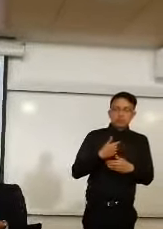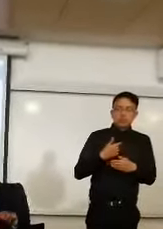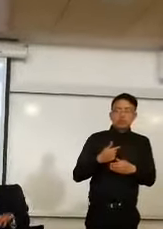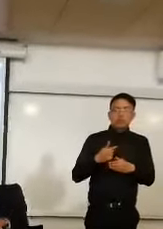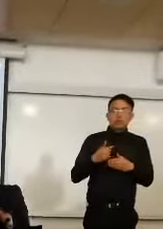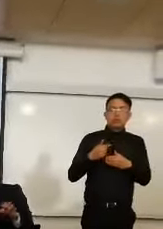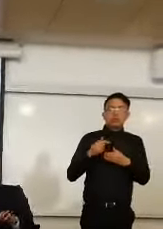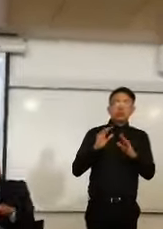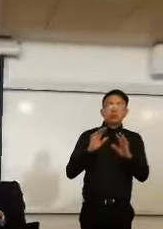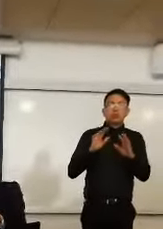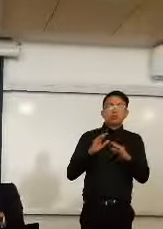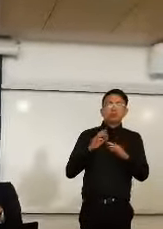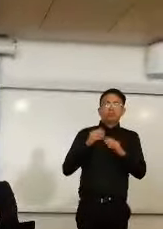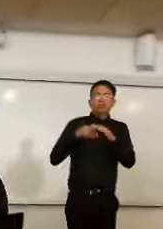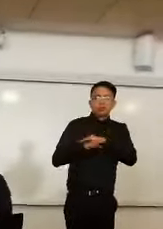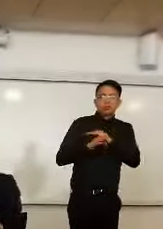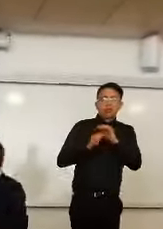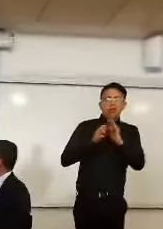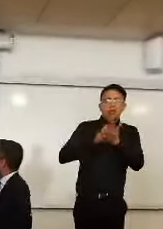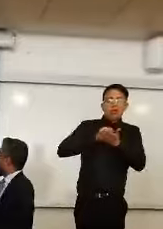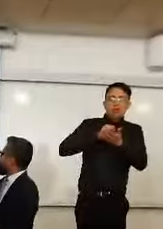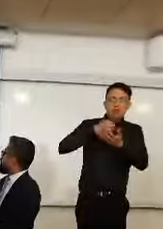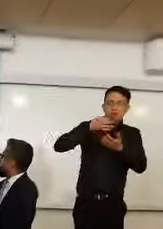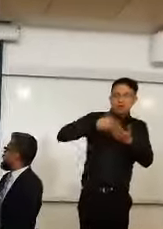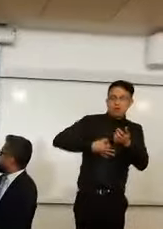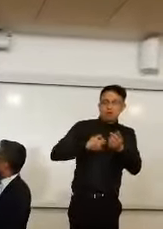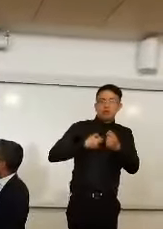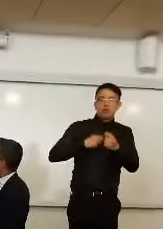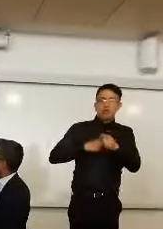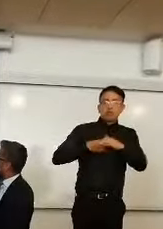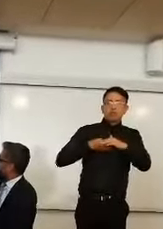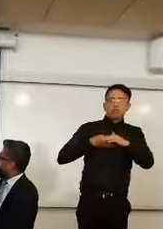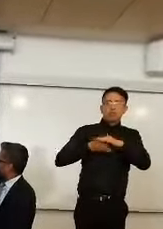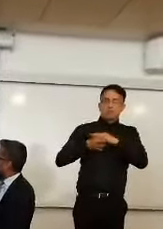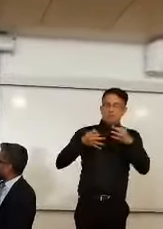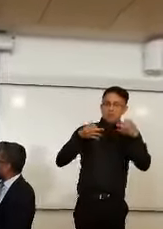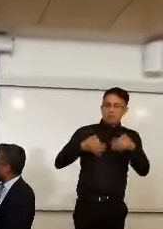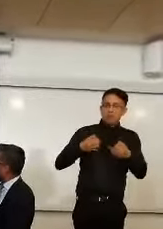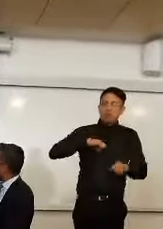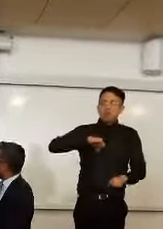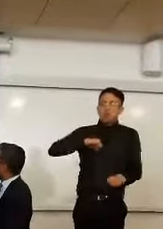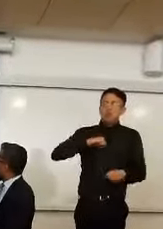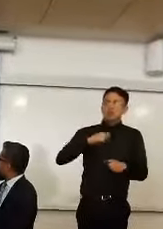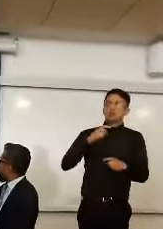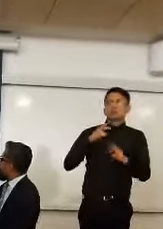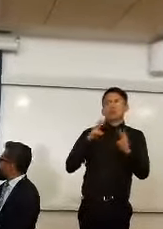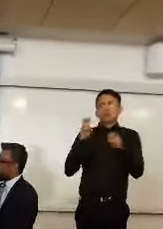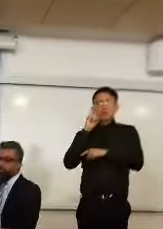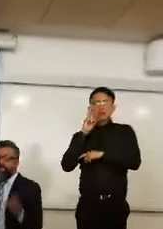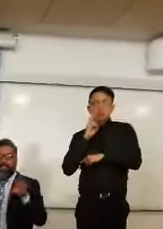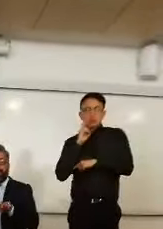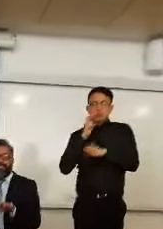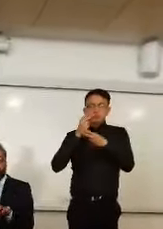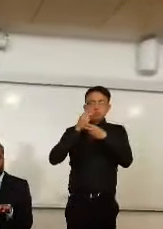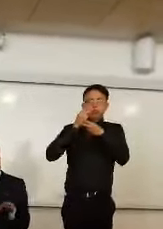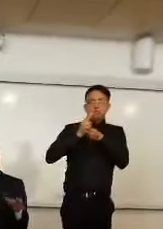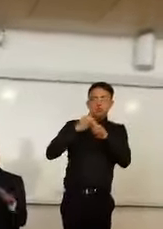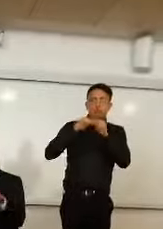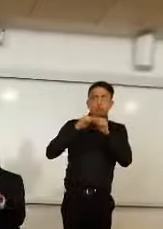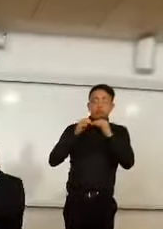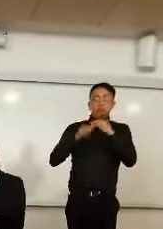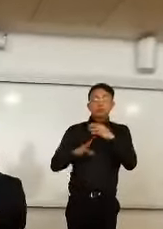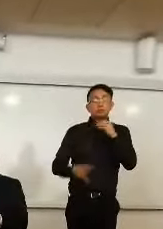garantizar esta información, este acceso y esta garantía de los derechos sexuales y reproductivos, y se adopta ese anexo